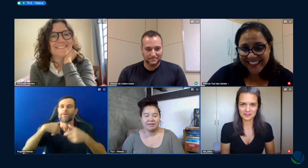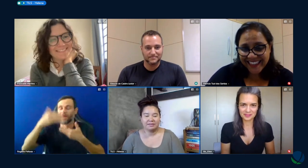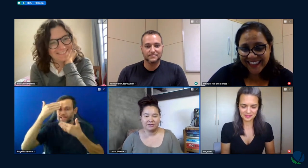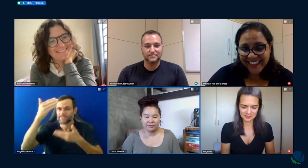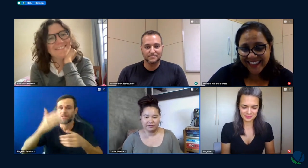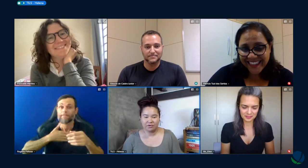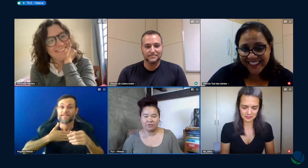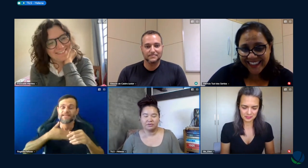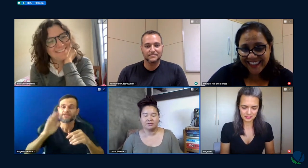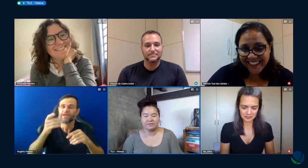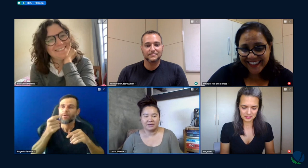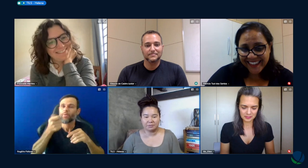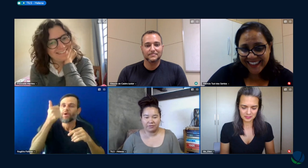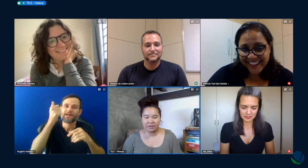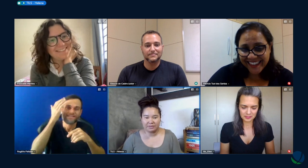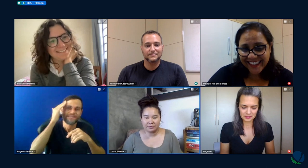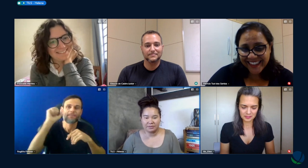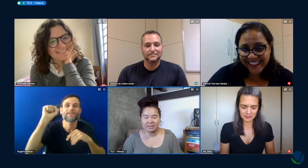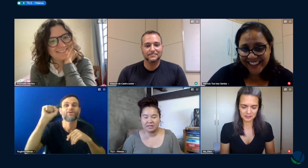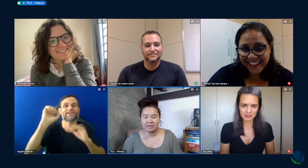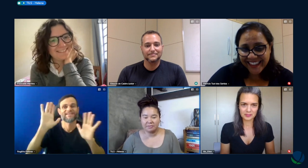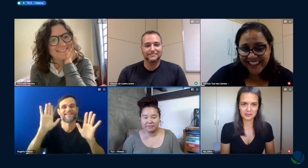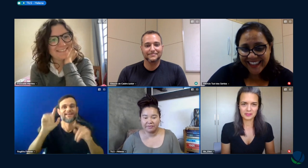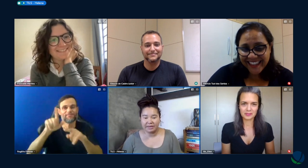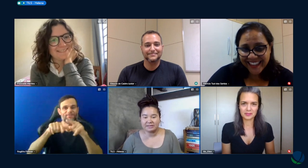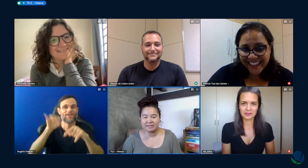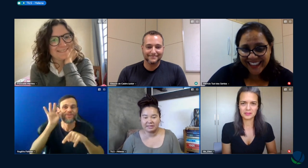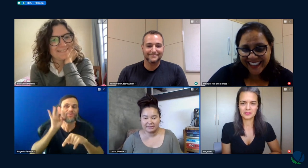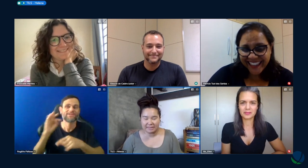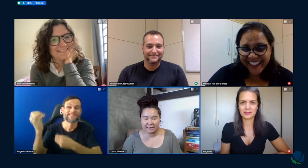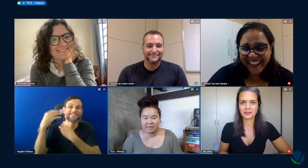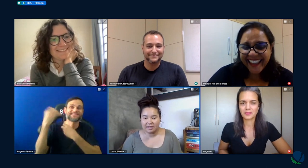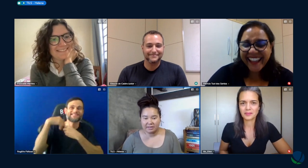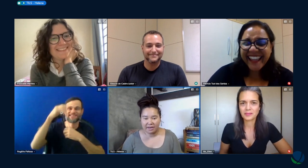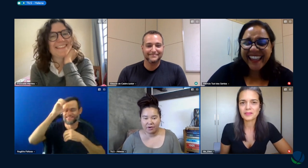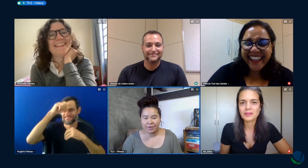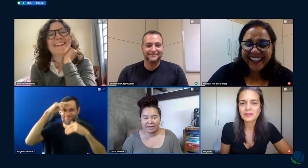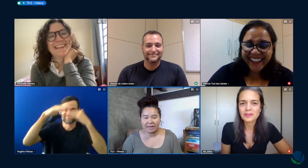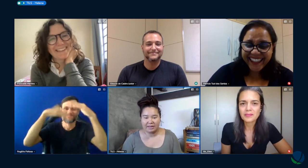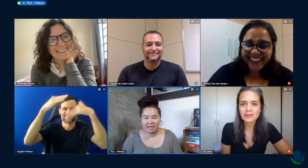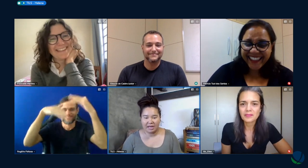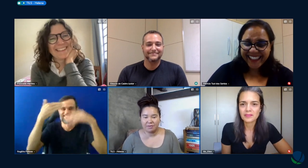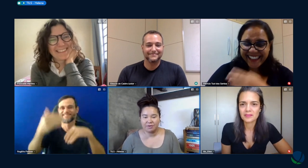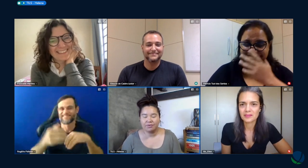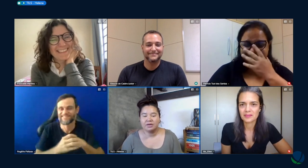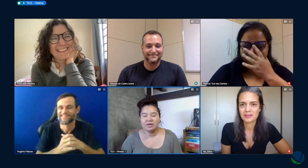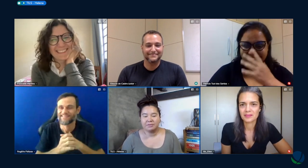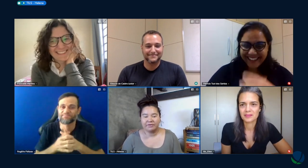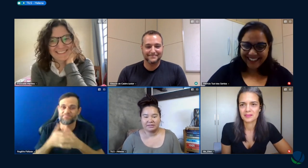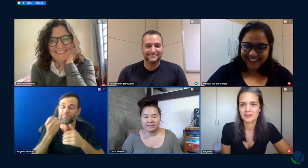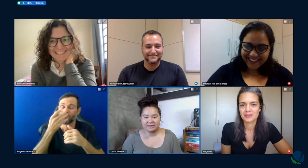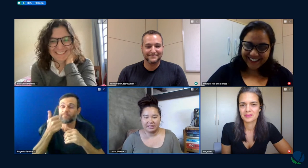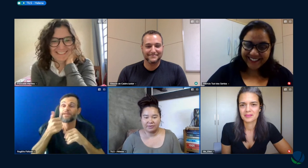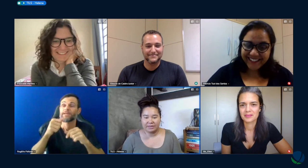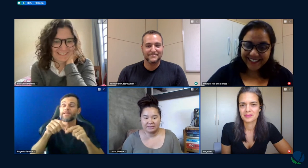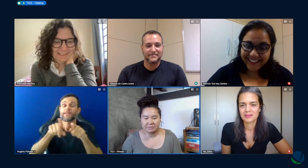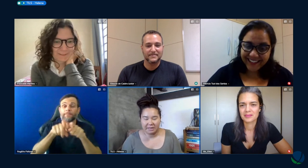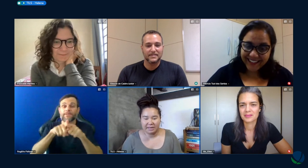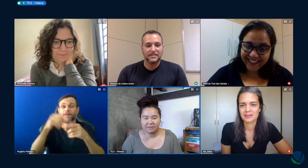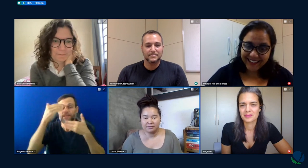me incentivou, trouxe várias provocações que me fez crescer, né, como acadêmico, me fez